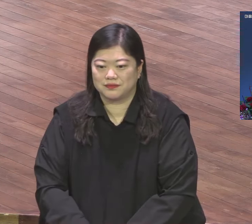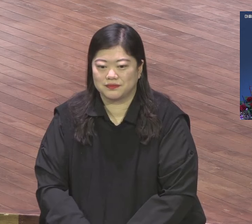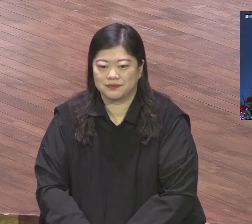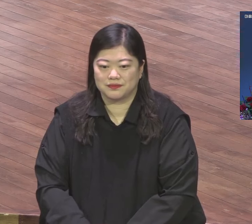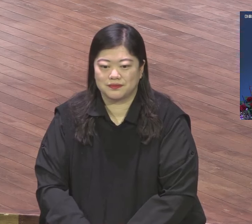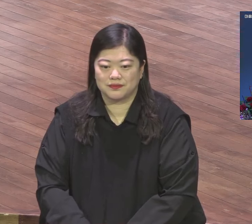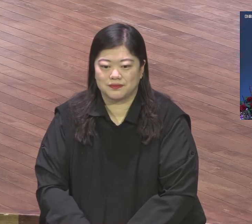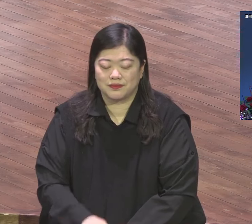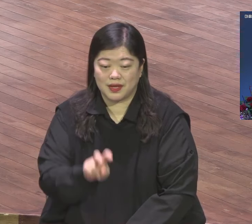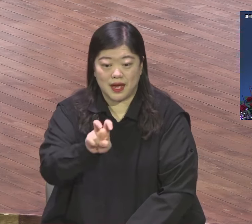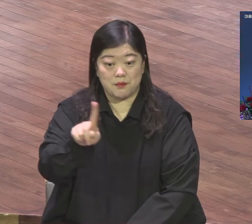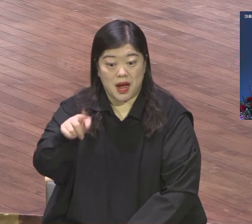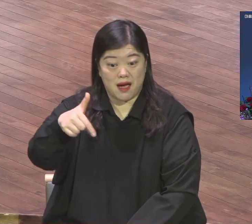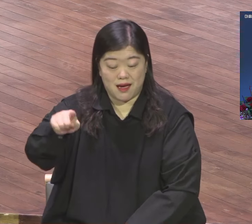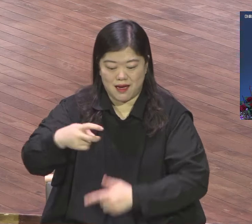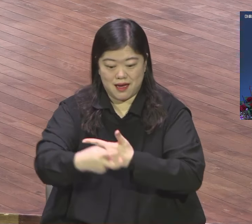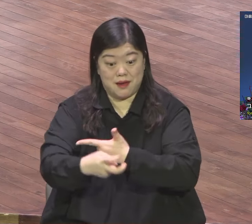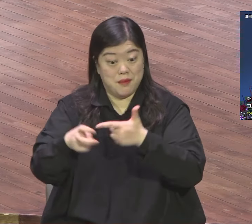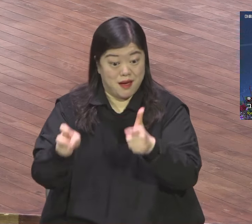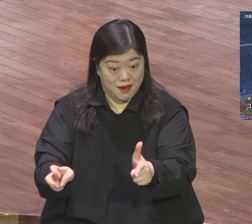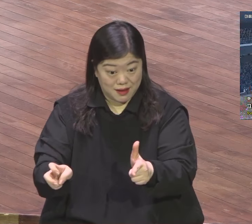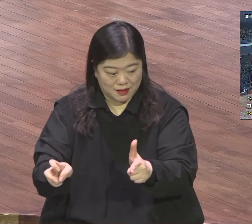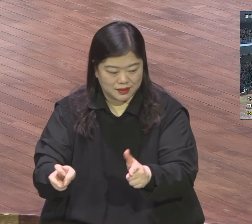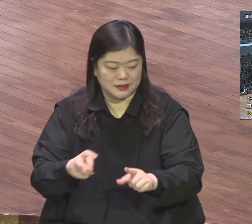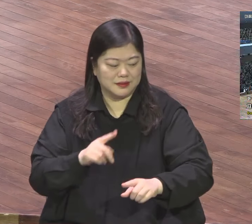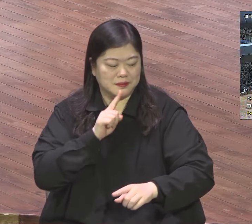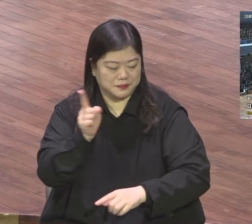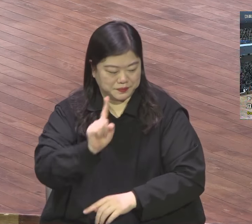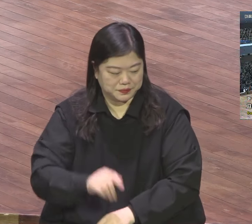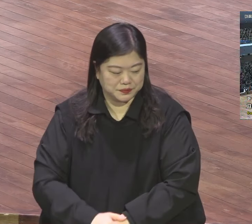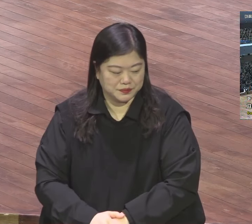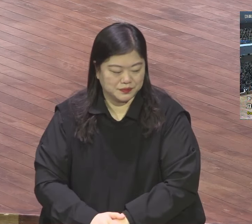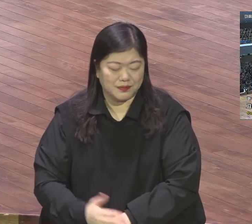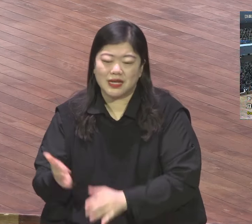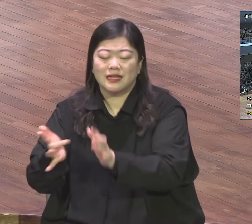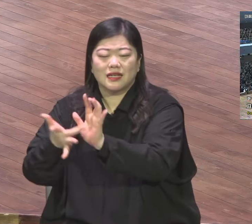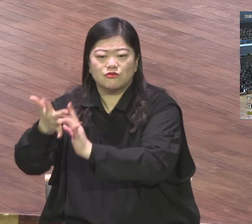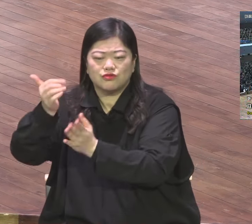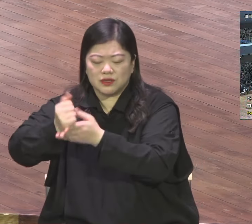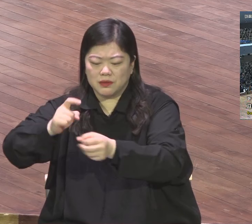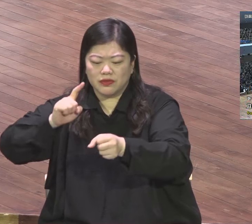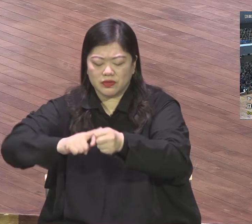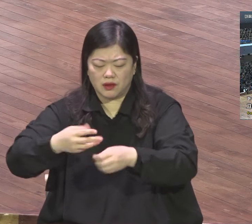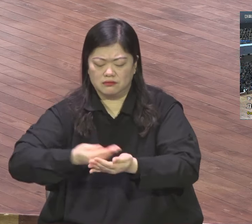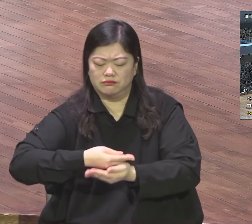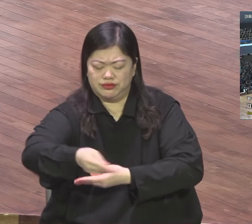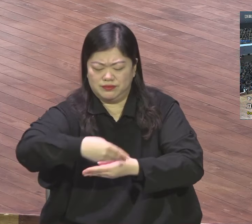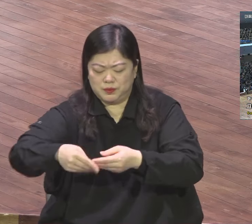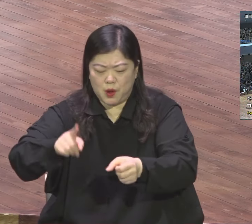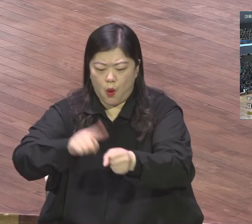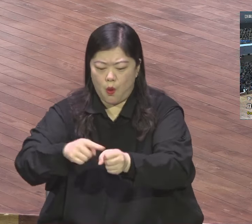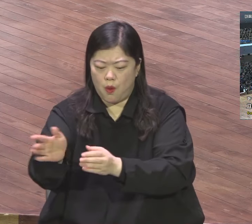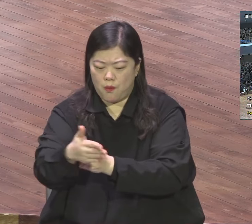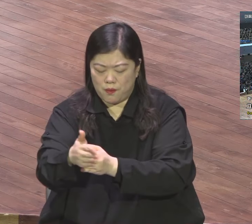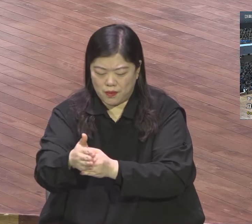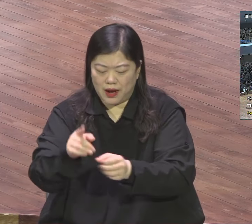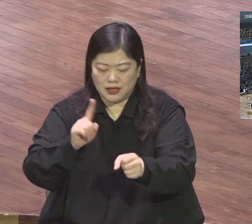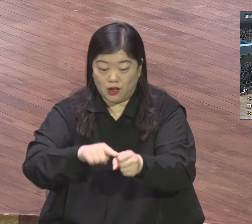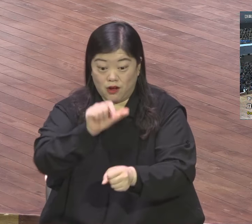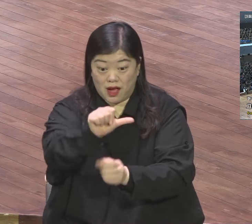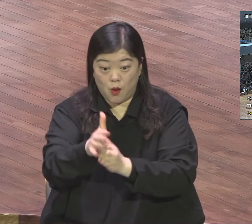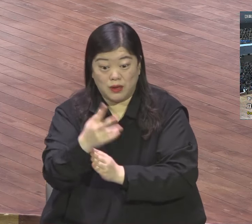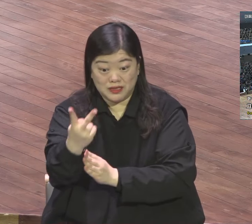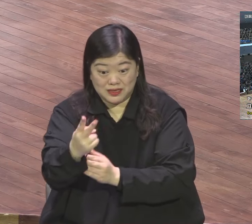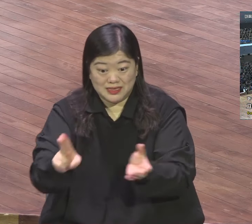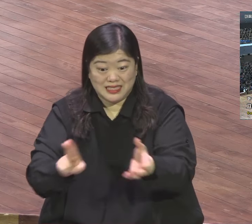제자들의 영적 상태를 이렇게 표현하죠. 그들이 그 떡대시던 일을 깨닫지 못하고 도리어 그 마음이